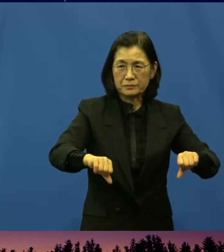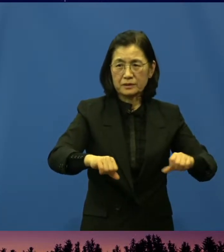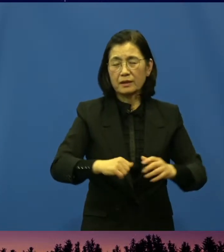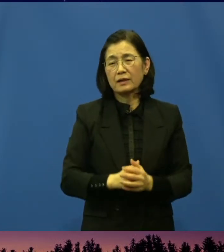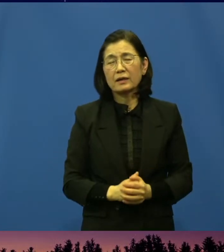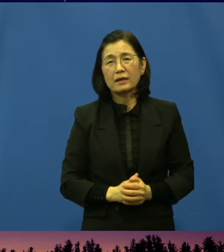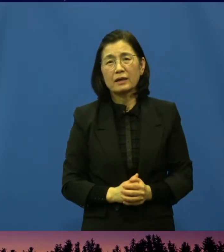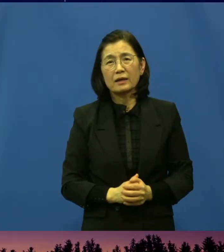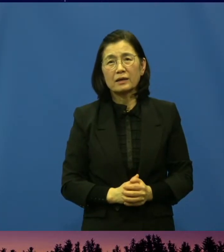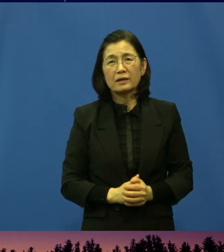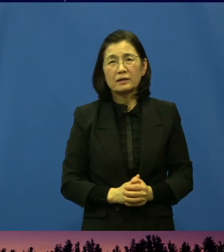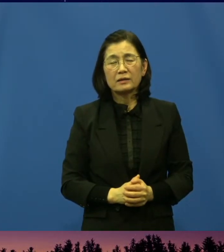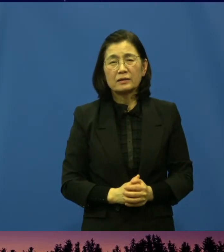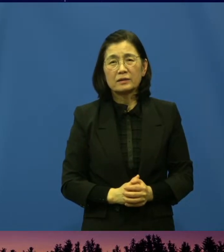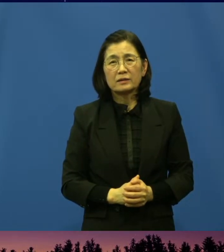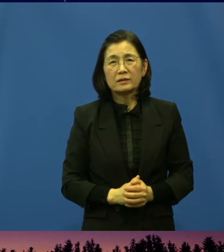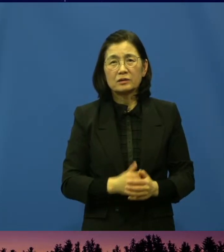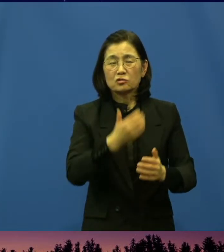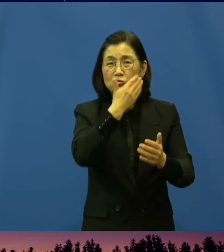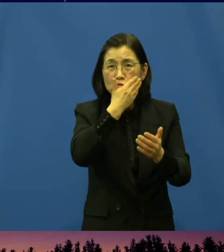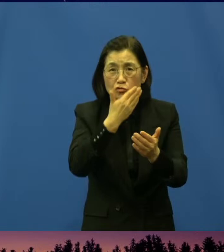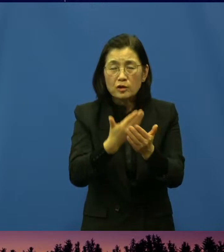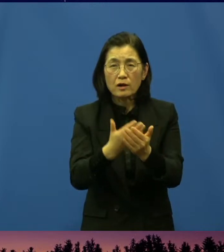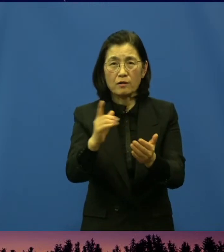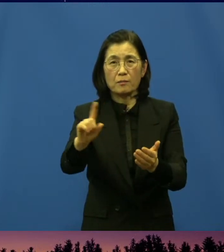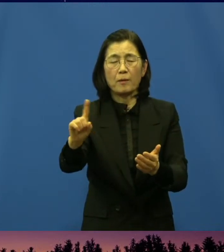자, 중요한 것은 이제 18절에 나와요.